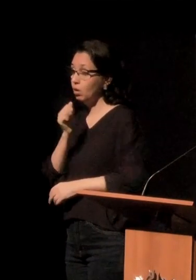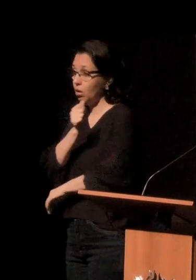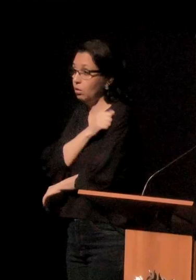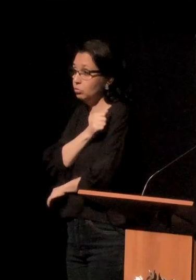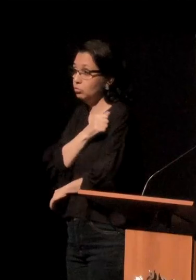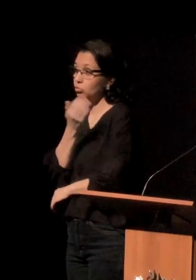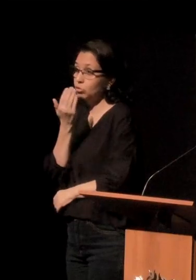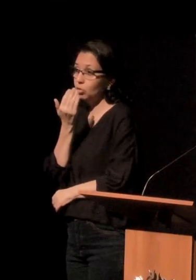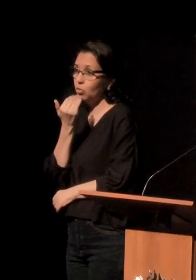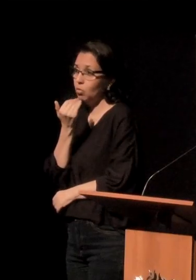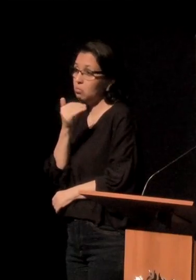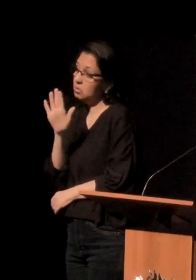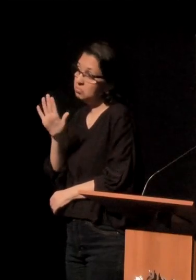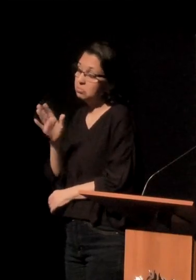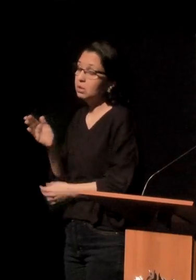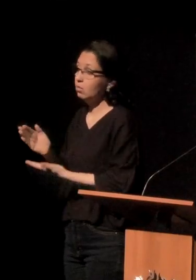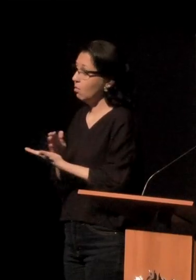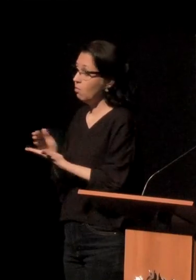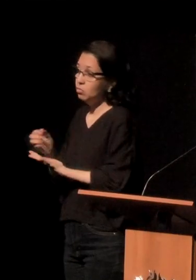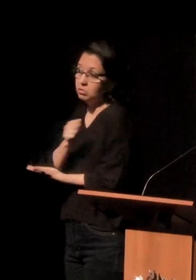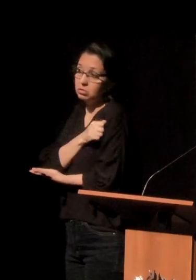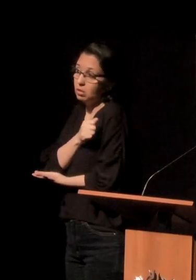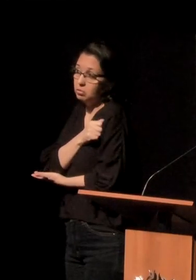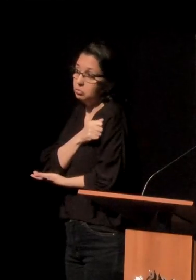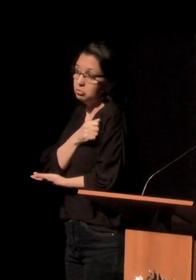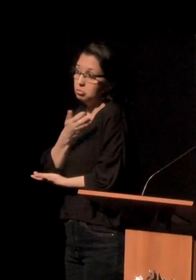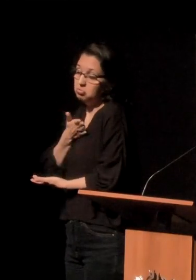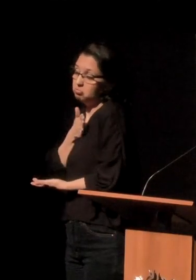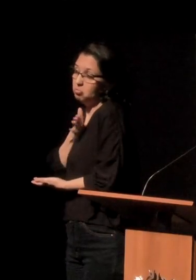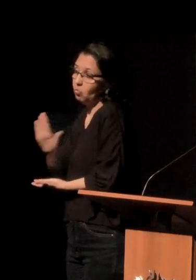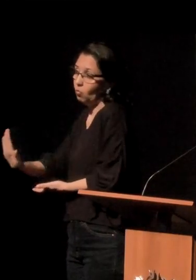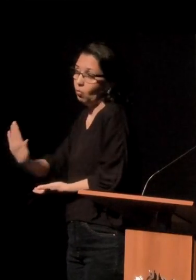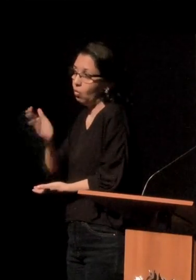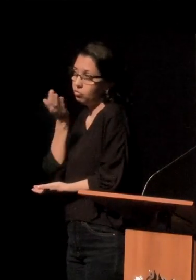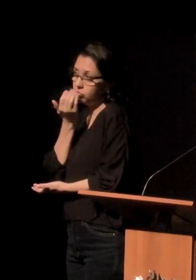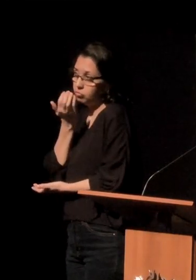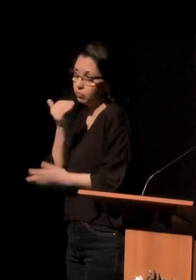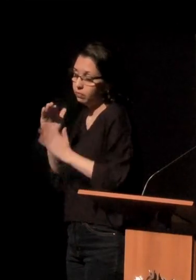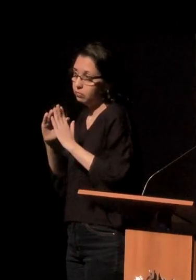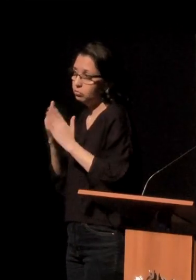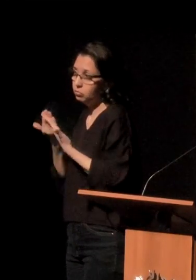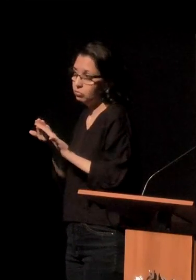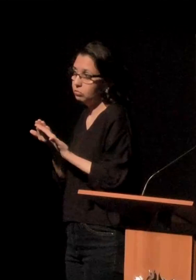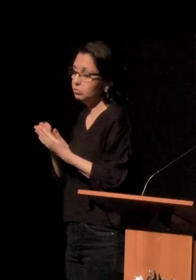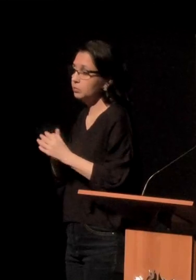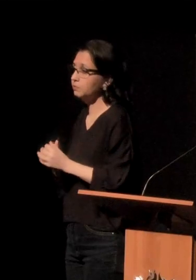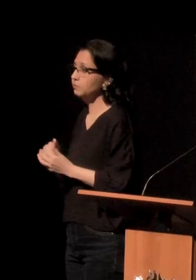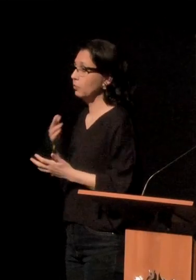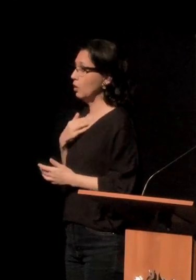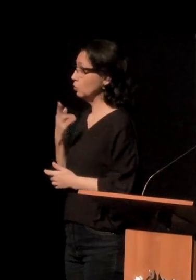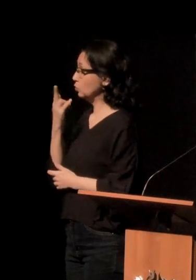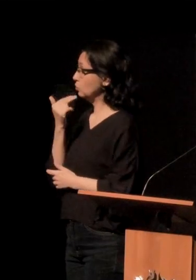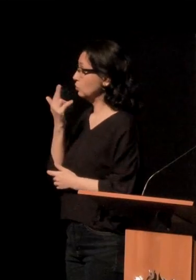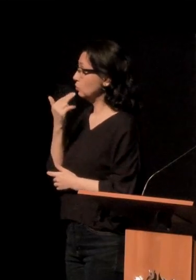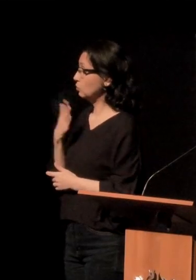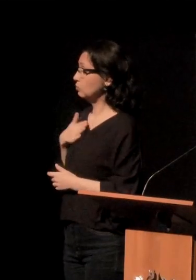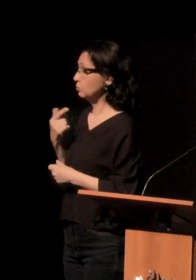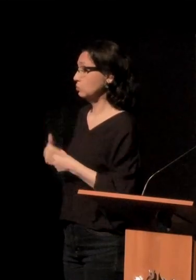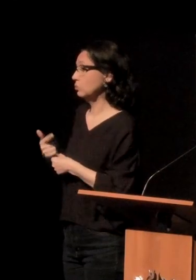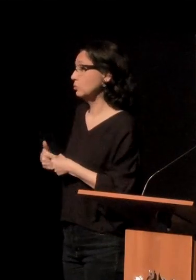questão não comem porque não gosta e não estão sendo consultados a nutricionista do meu município tem